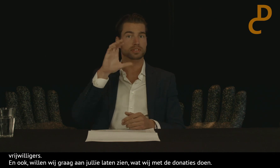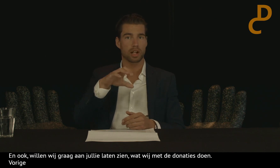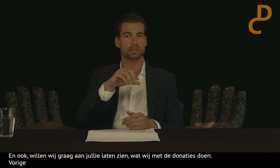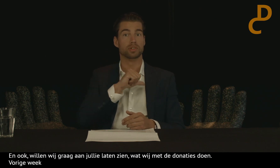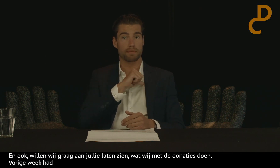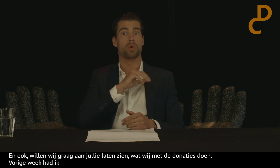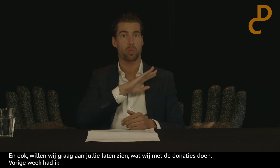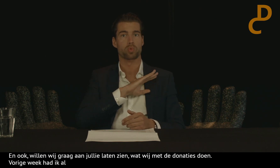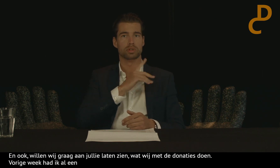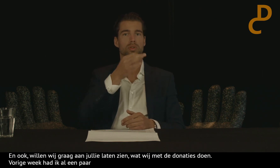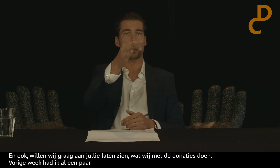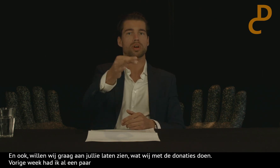dingen benoemd. Doof Centraal zelf